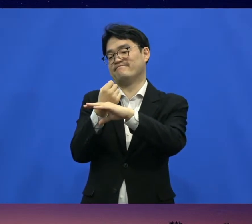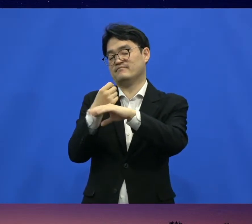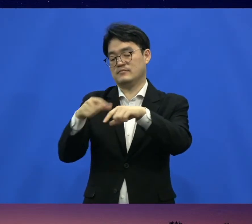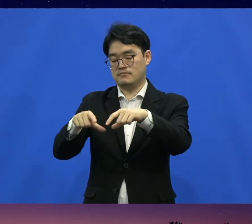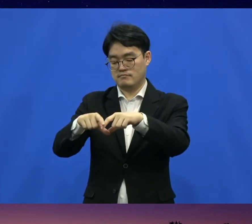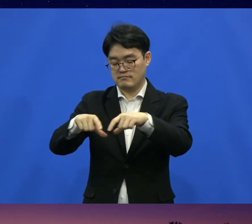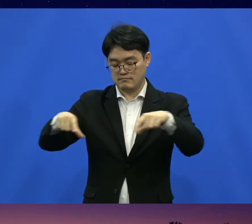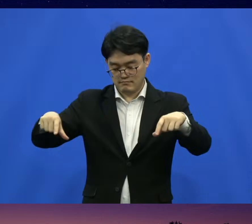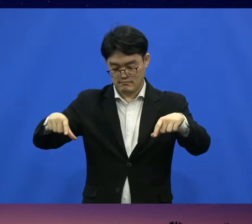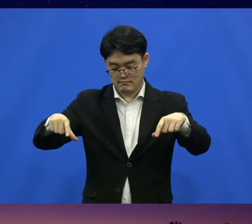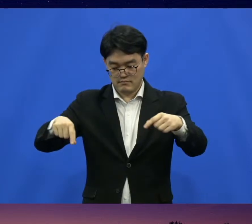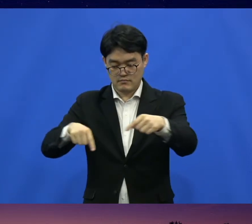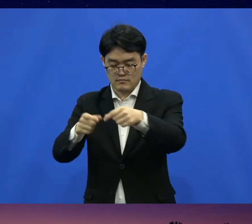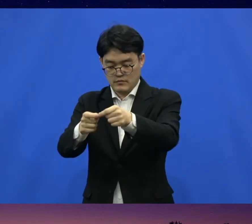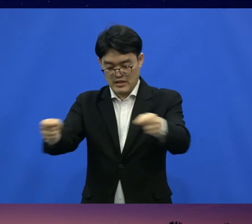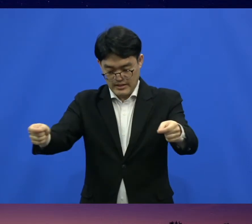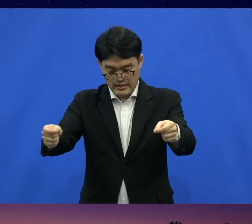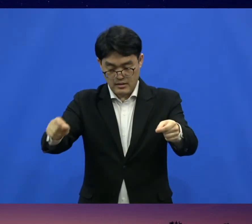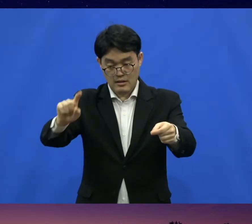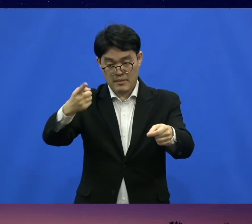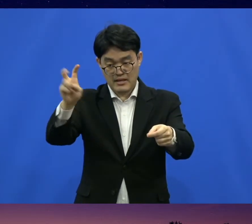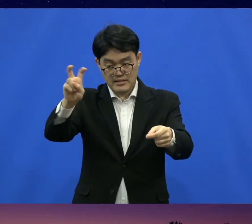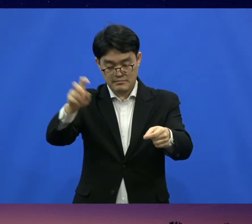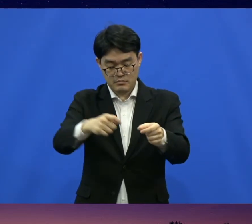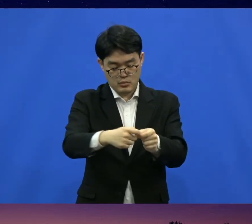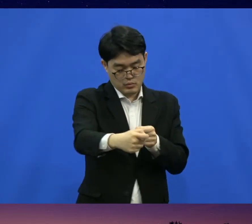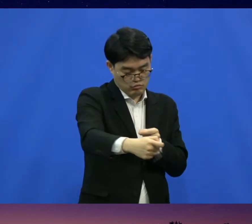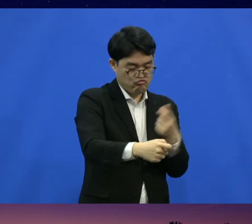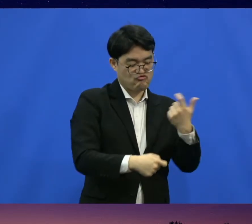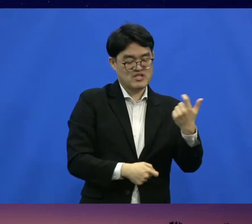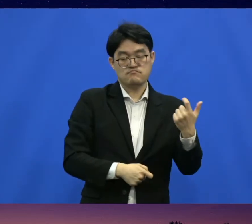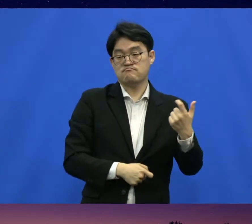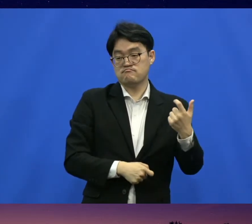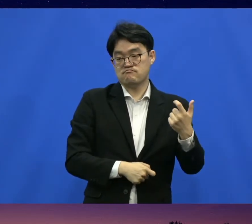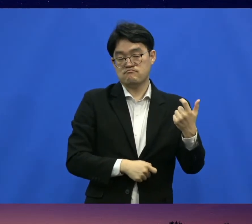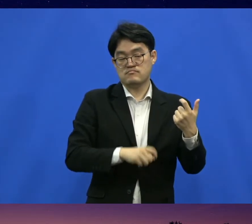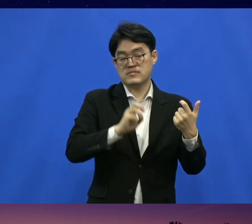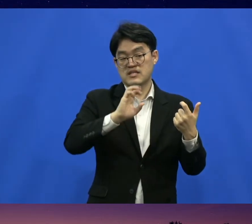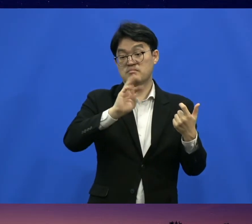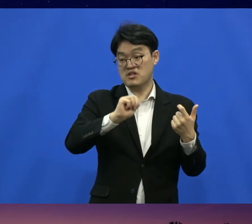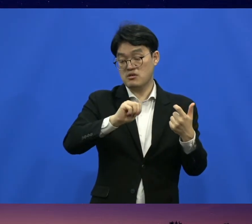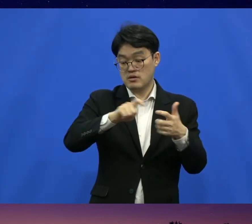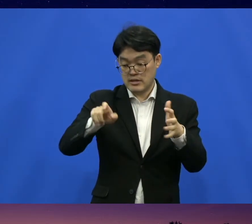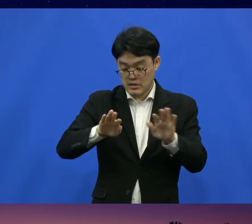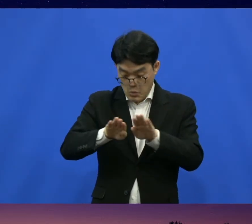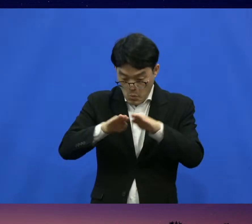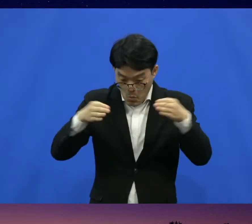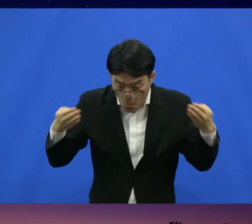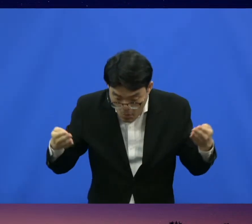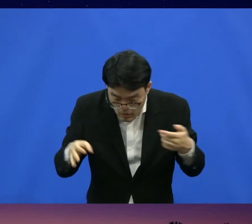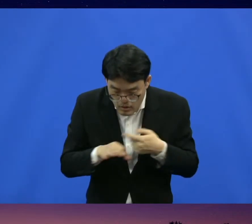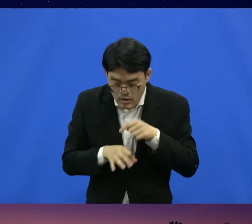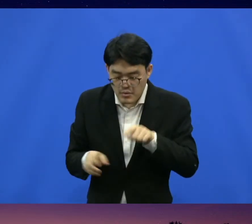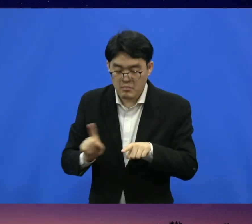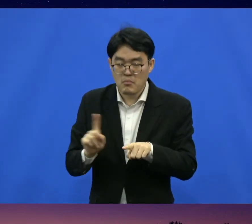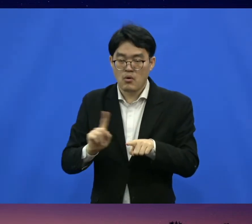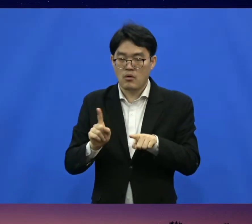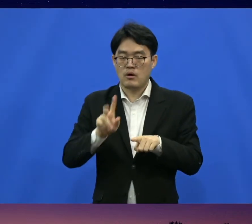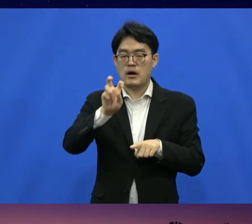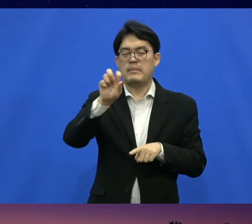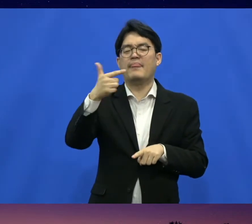직사각형의 나무 상자예요. 그 안에는 뭐가 들었어요? 만나와 쌍난 아론의 지팡이.